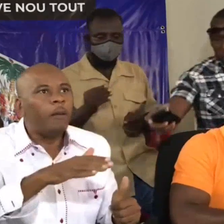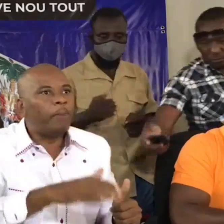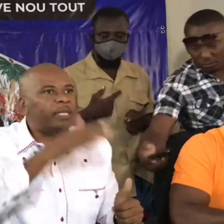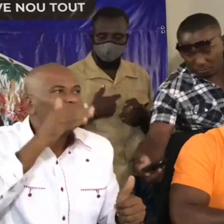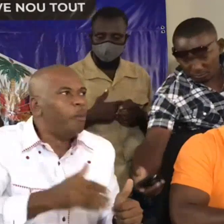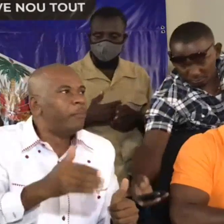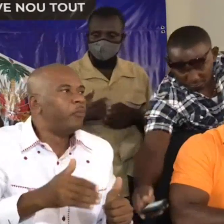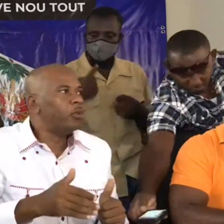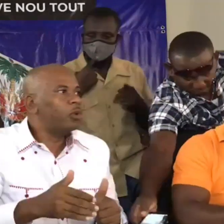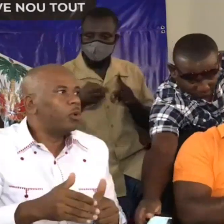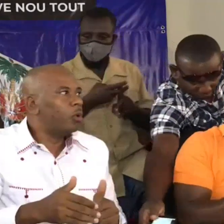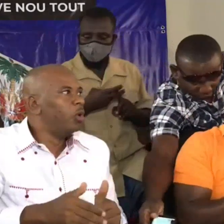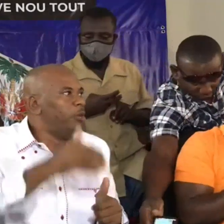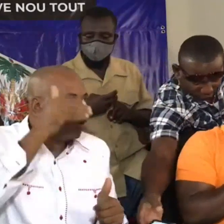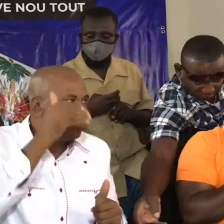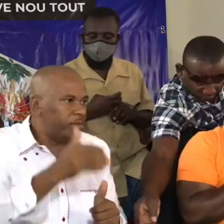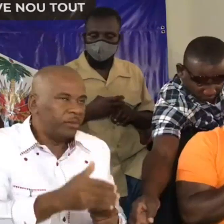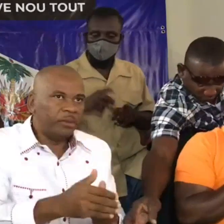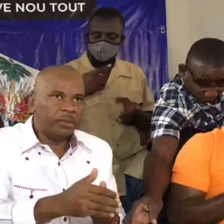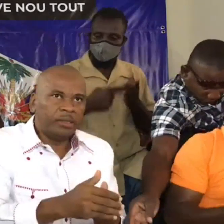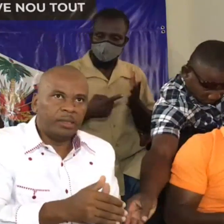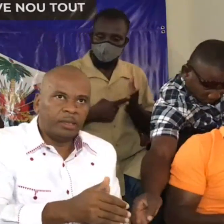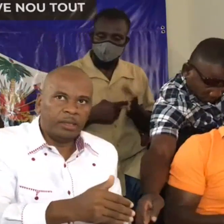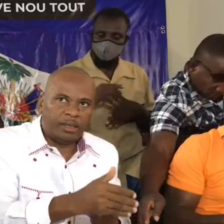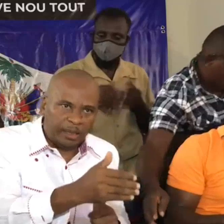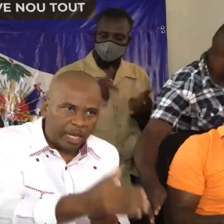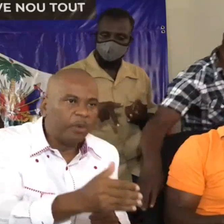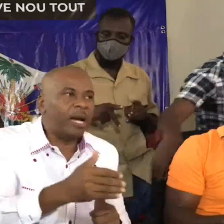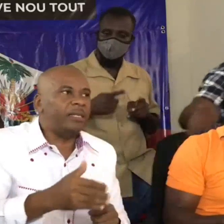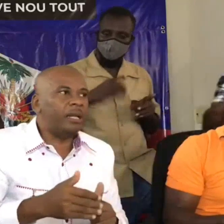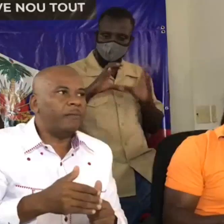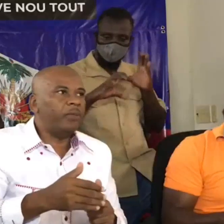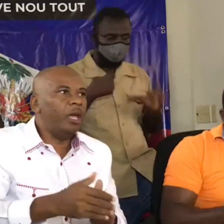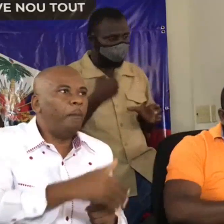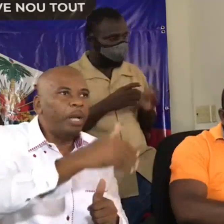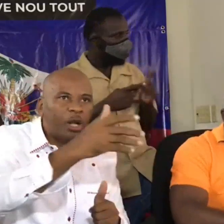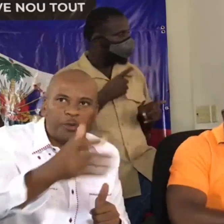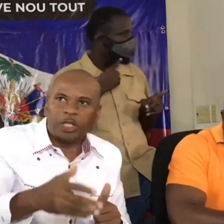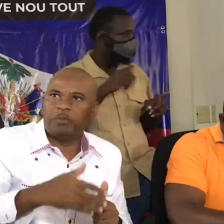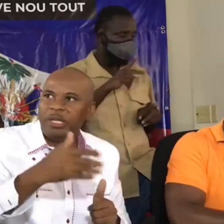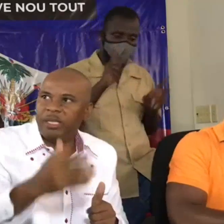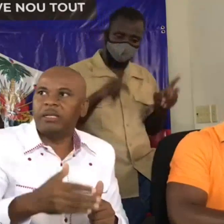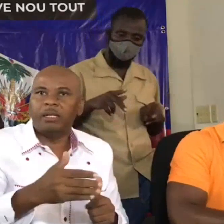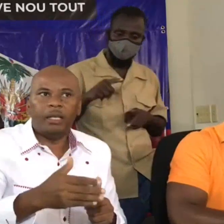Encore, parce que nous-mêmes, au niveau secteur démocratique là, et en pile l'autre